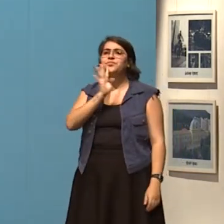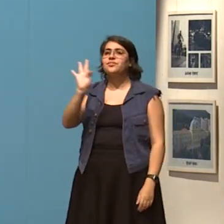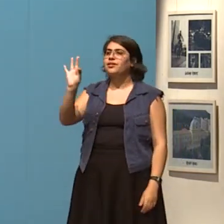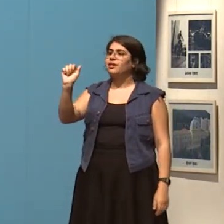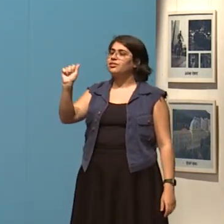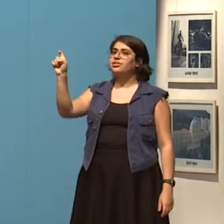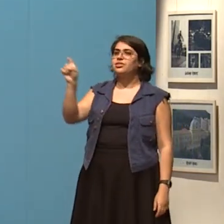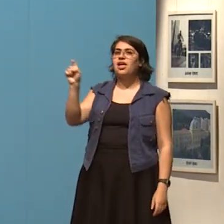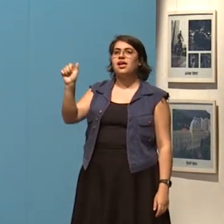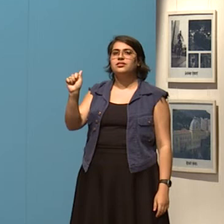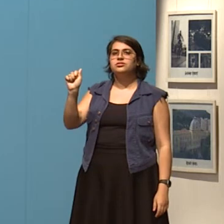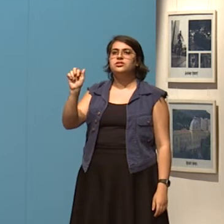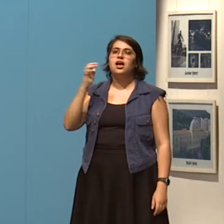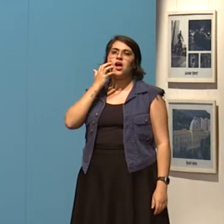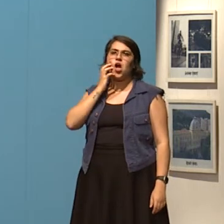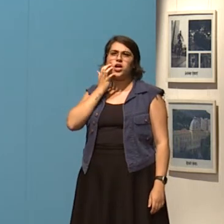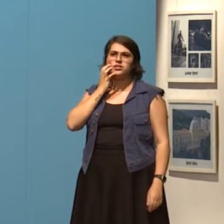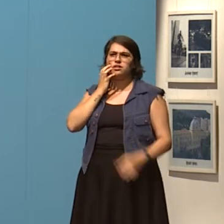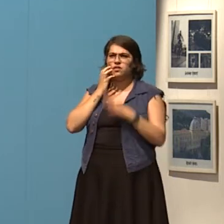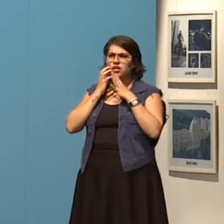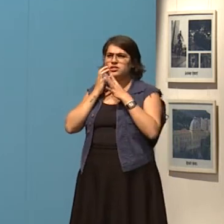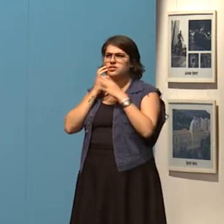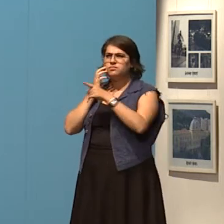E vocês conhecem esse termo, taxa rosa?